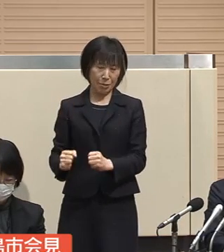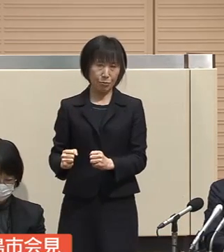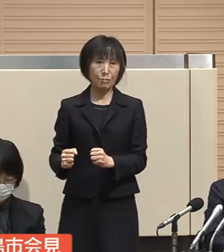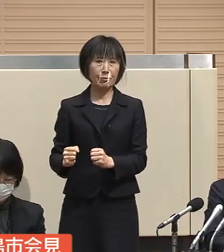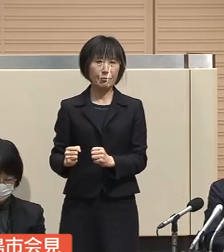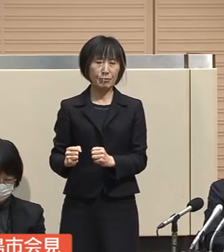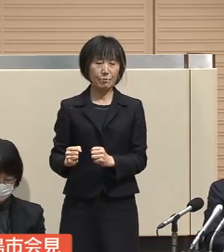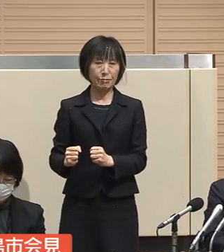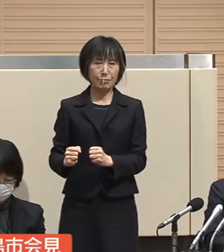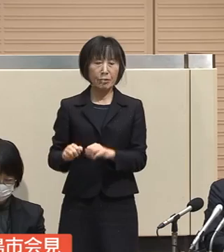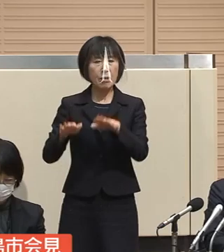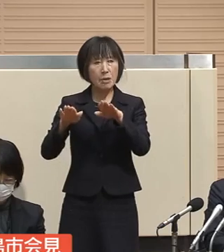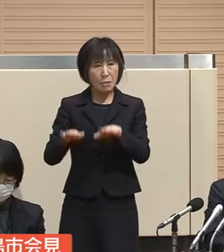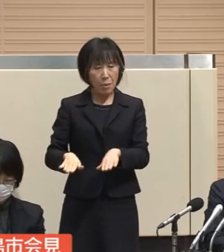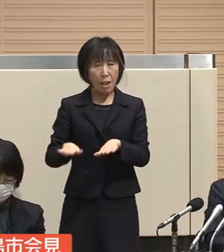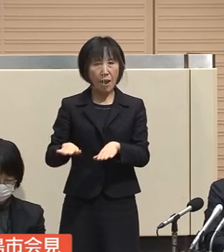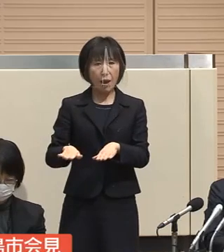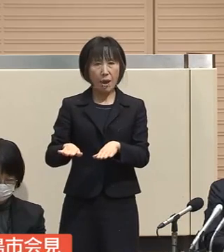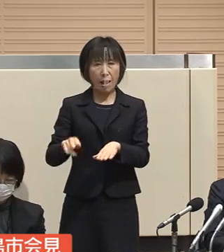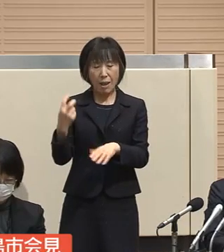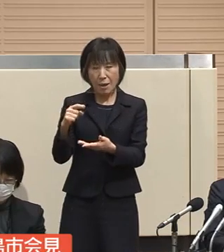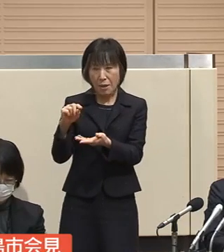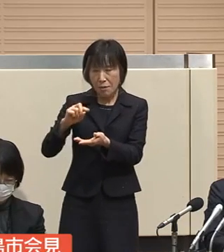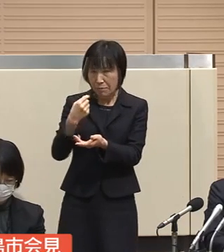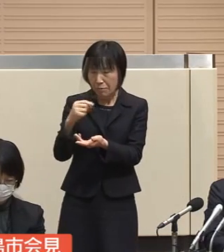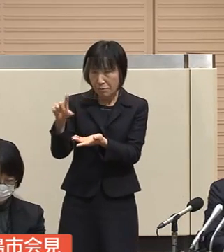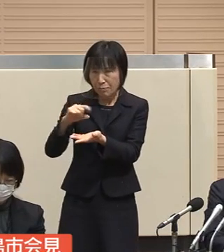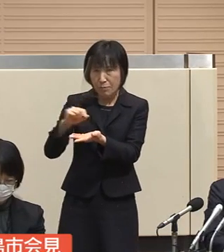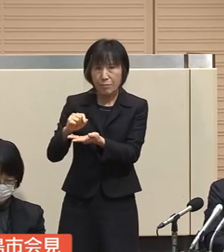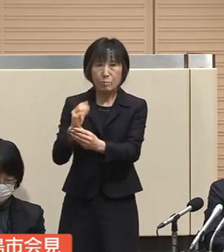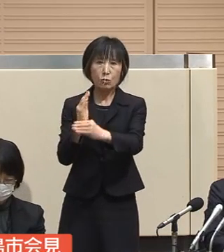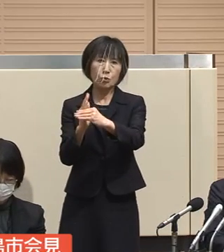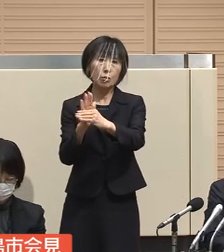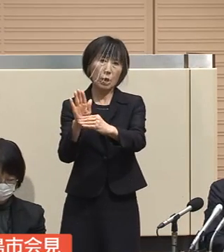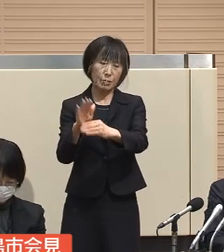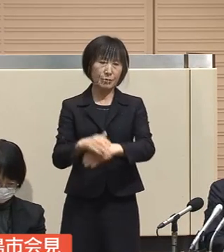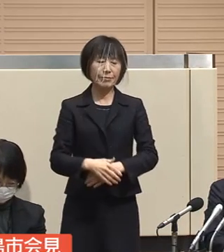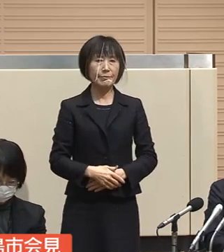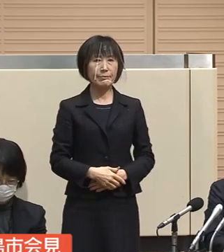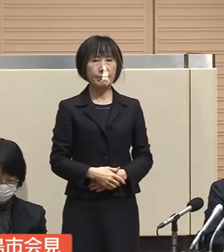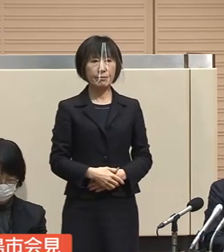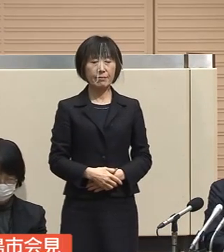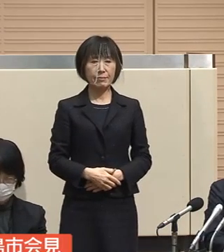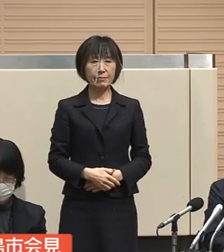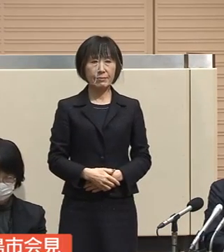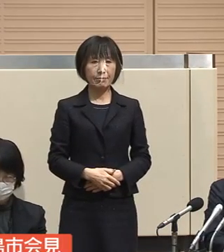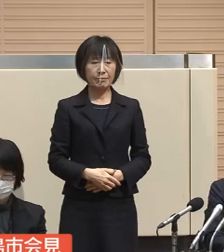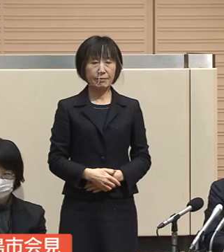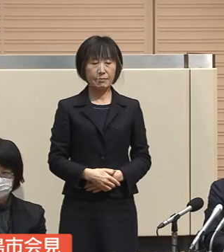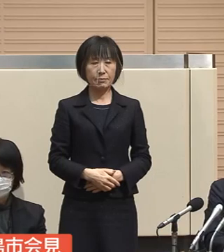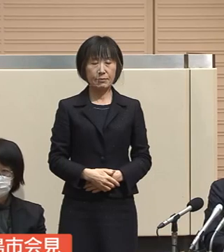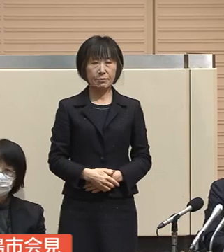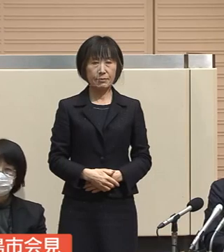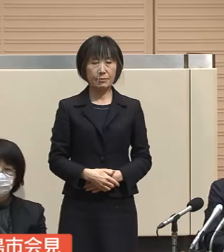して、現在検体採取などをしているところです。